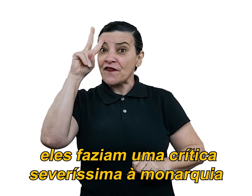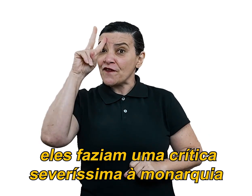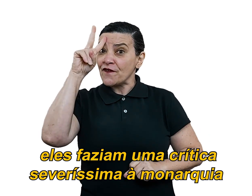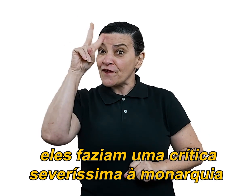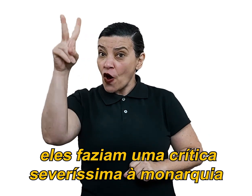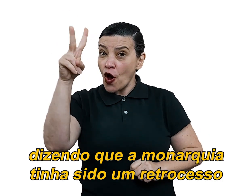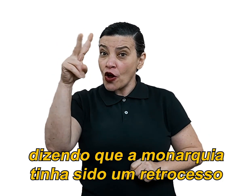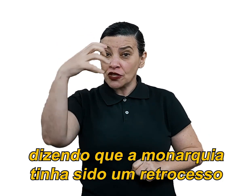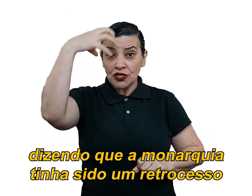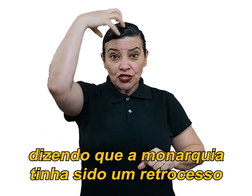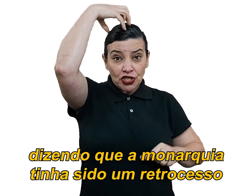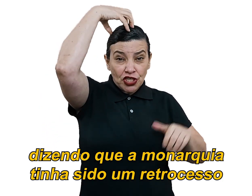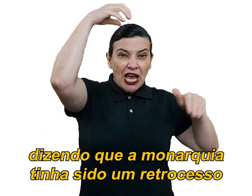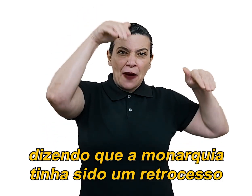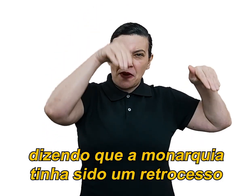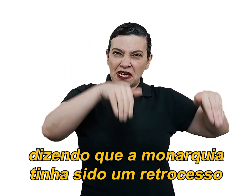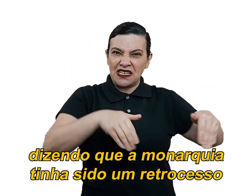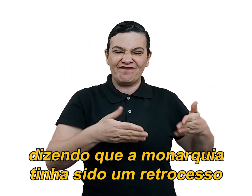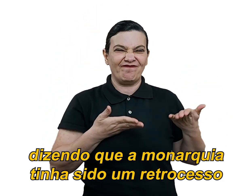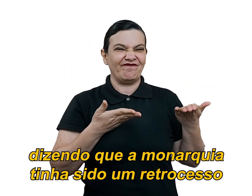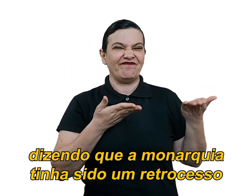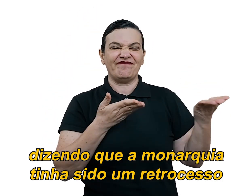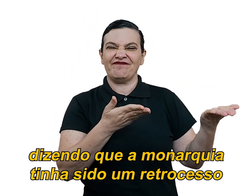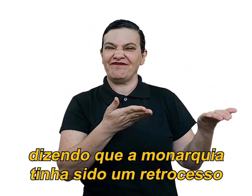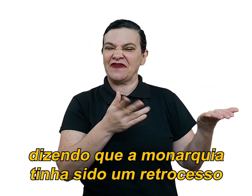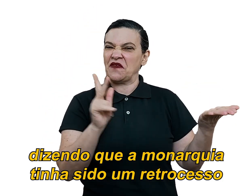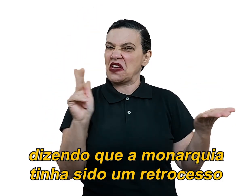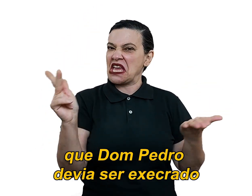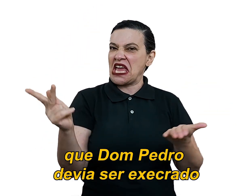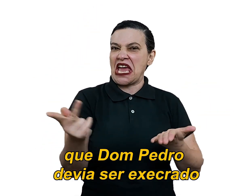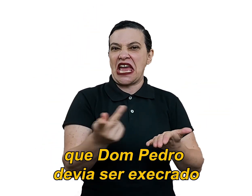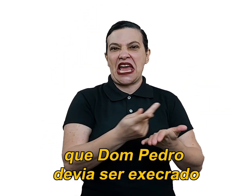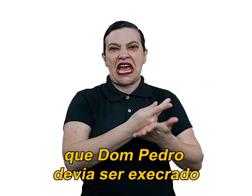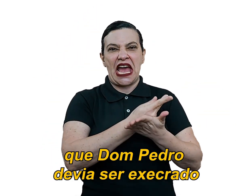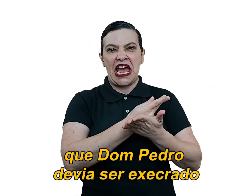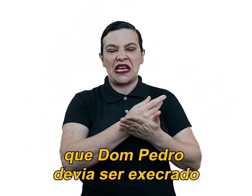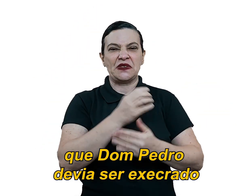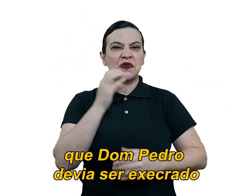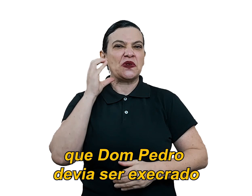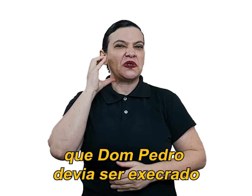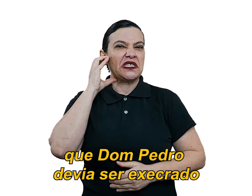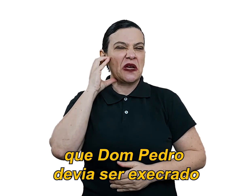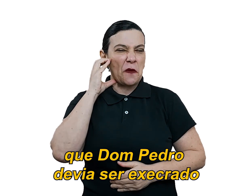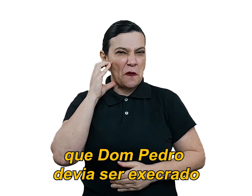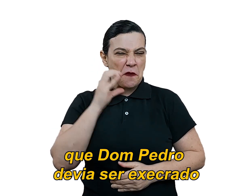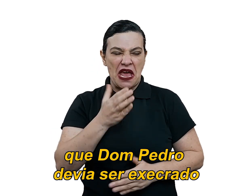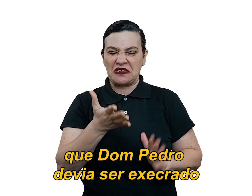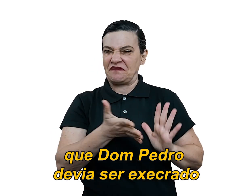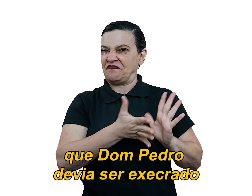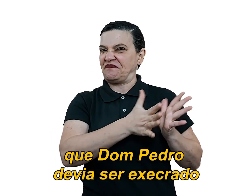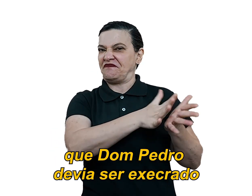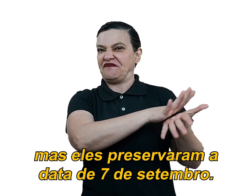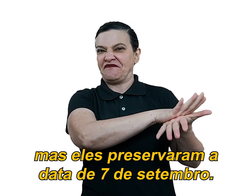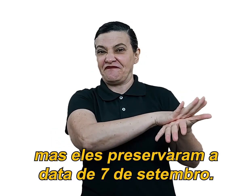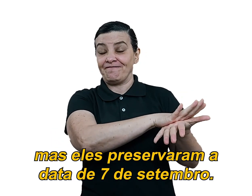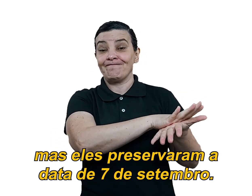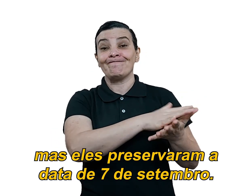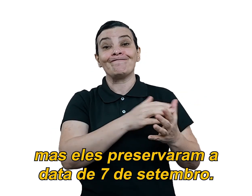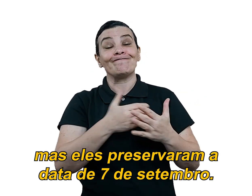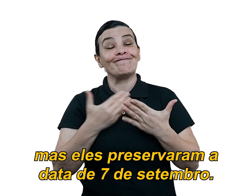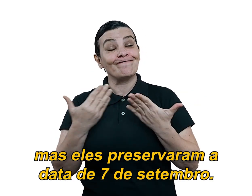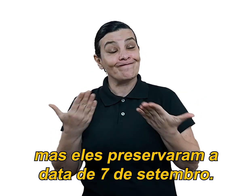à monarquia, dizendo que a monarquia tinha sido um retrocesso, que Dom Pedro devia ser